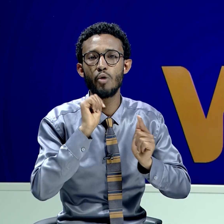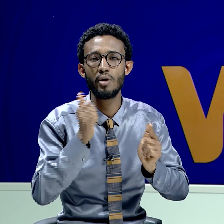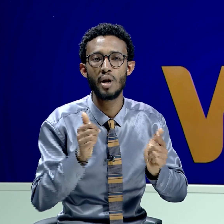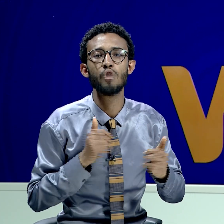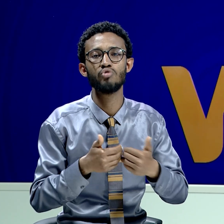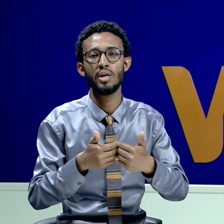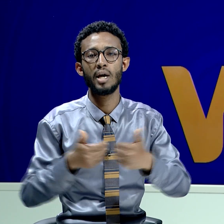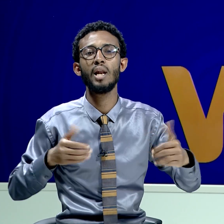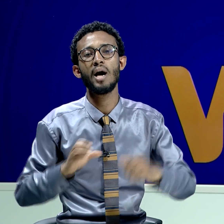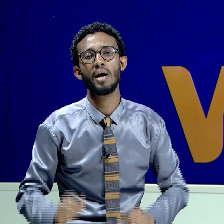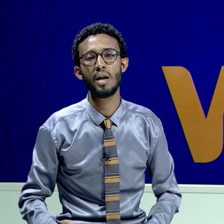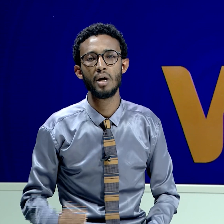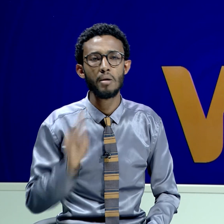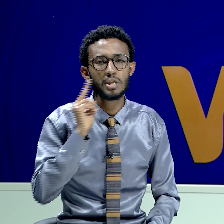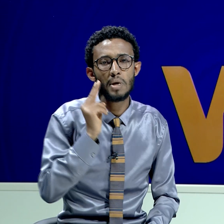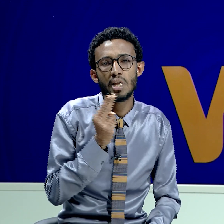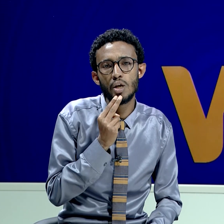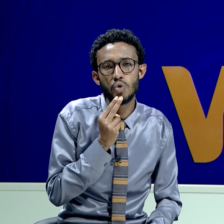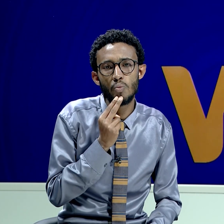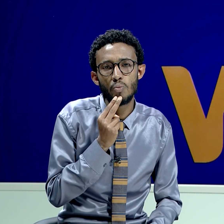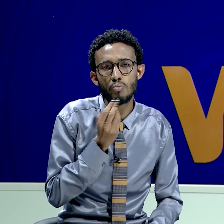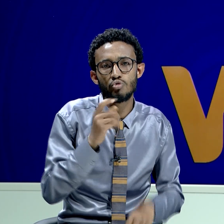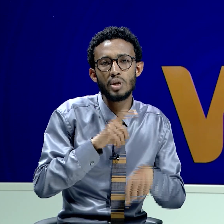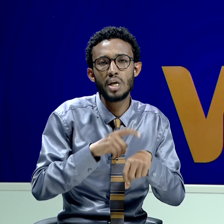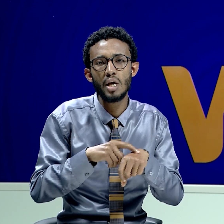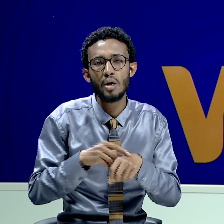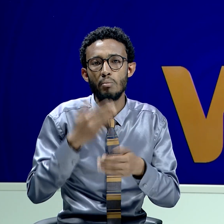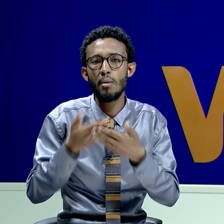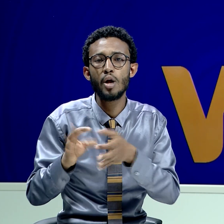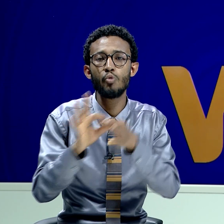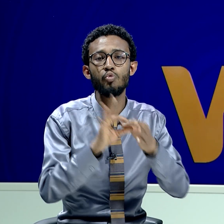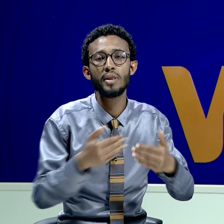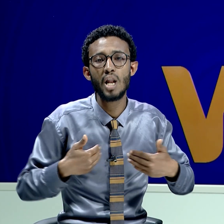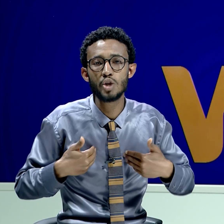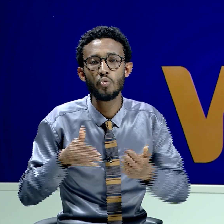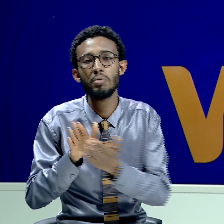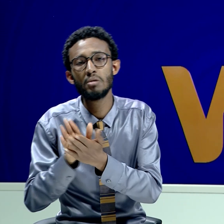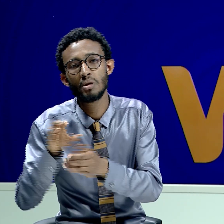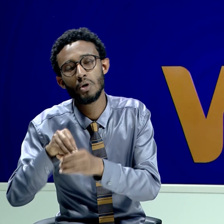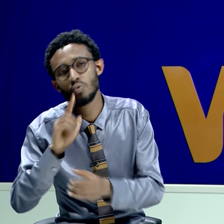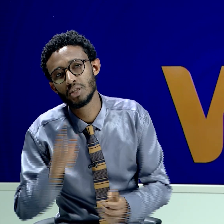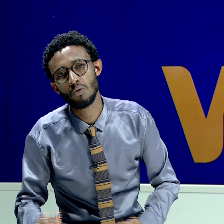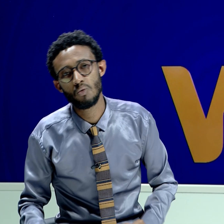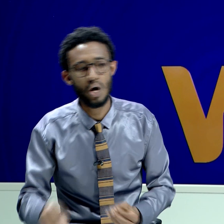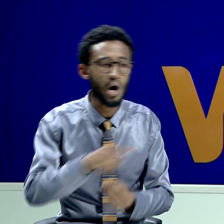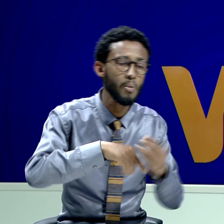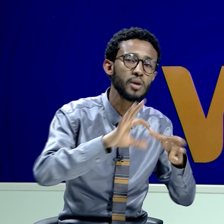ስለማይኖር ራሱን ገለል ያደርጋል። መስማት ሰናቸው ብዙ ጊዜ ማህበራዊ ግንኙነት ያላቸው በትምህርት ቤት ውስጥ ነው። አካባቢ ማህበረሰብ